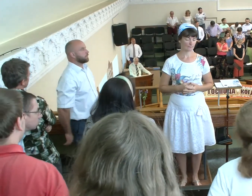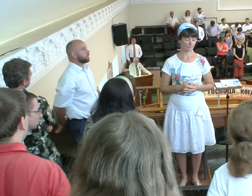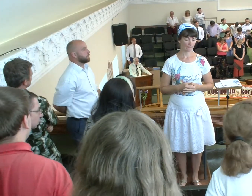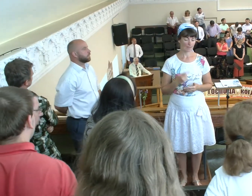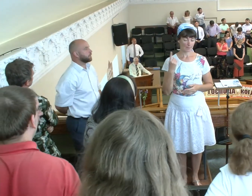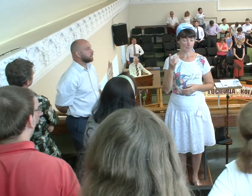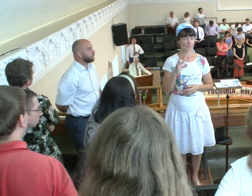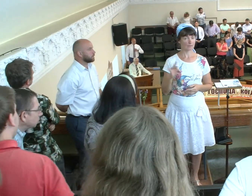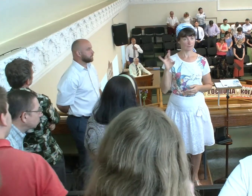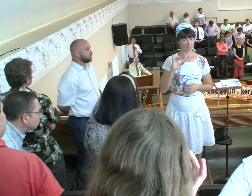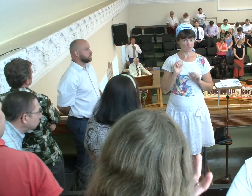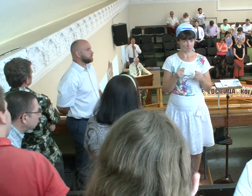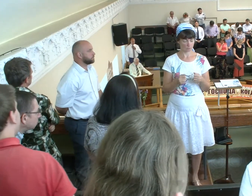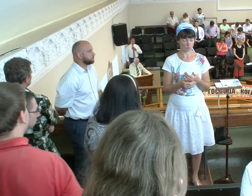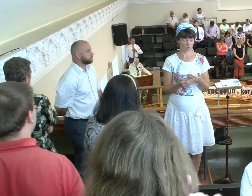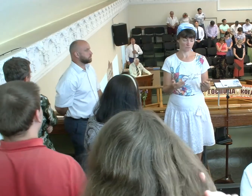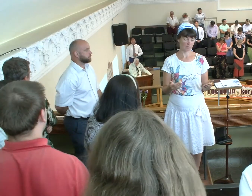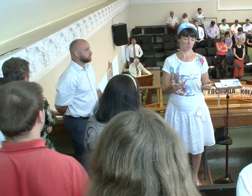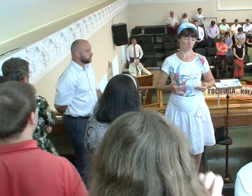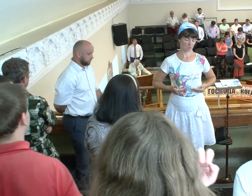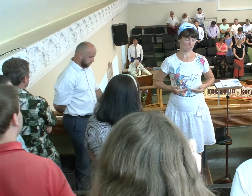Первый раз, может быть, в вашей жизни.